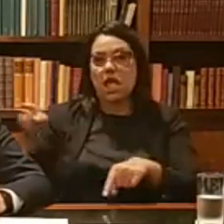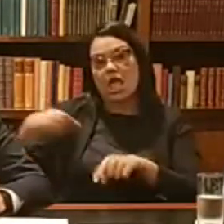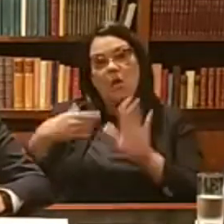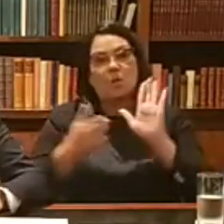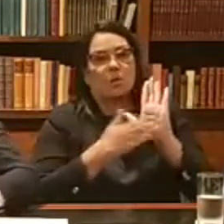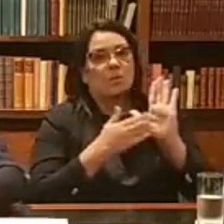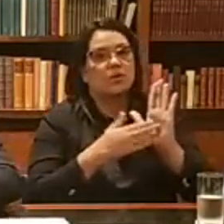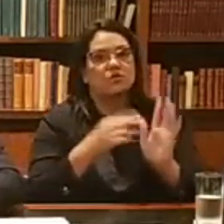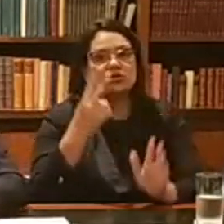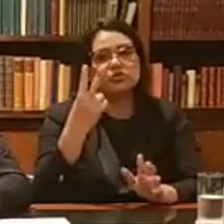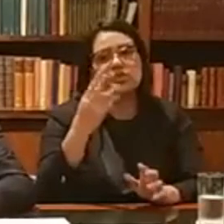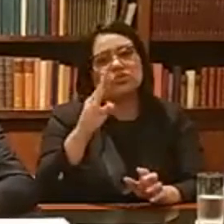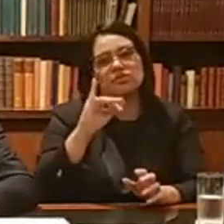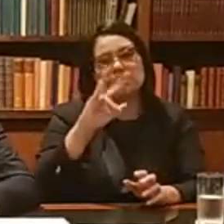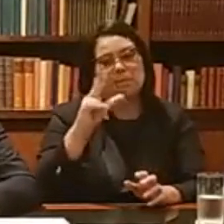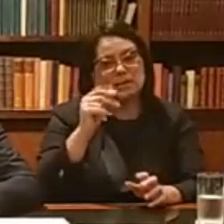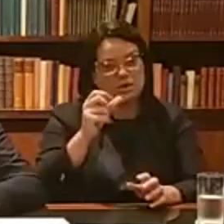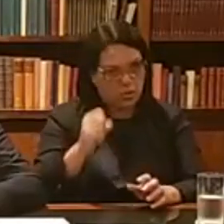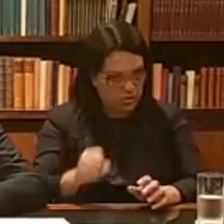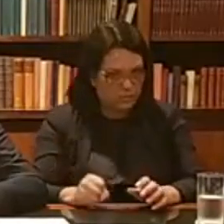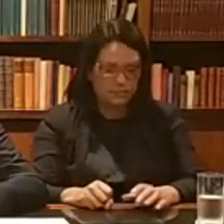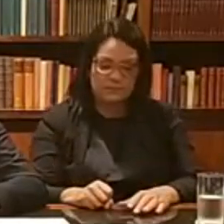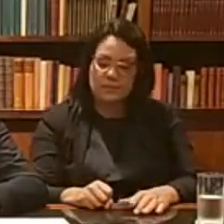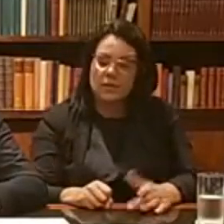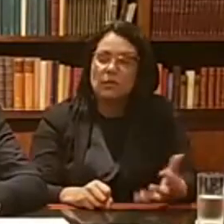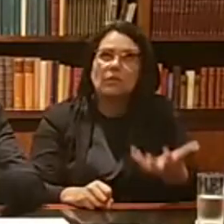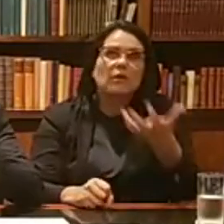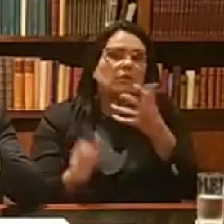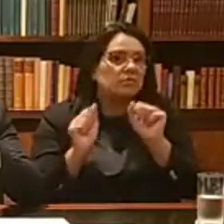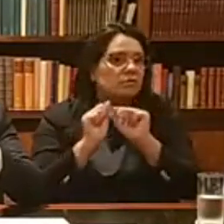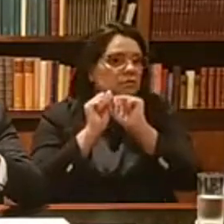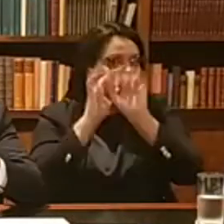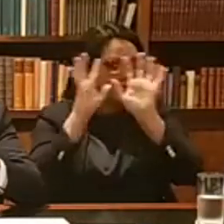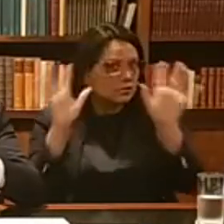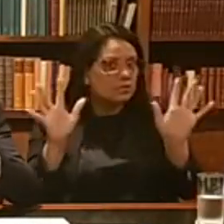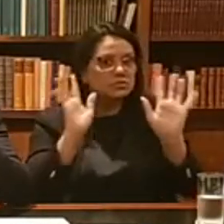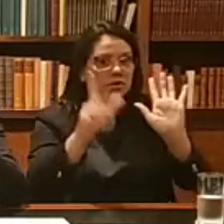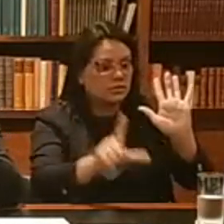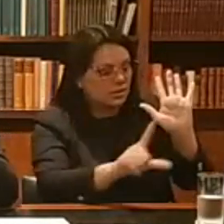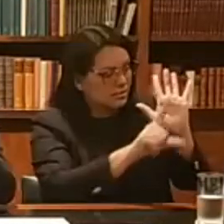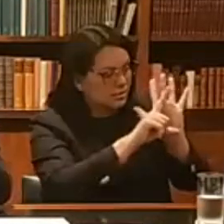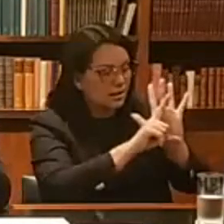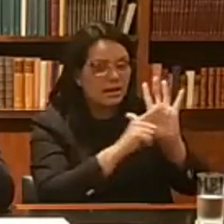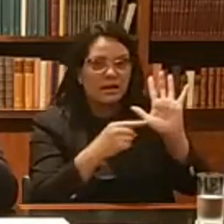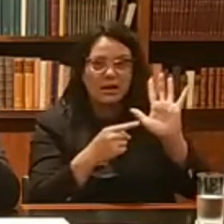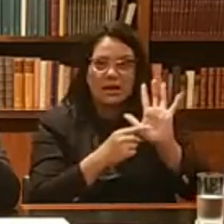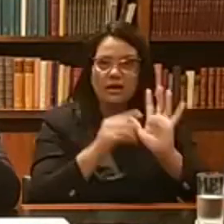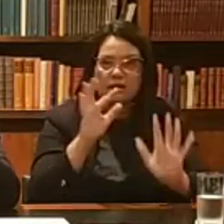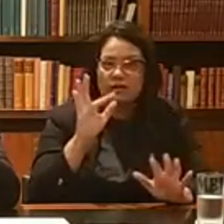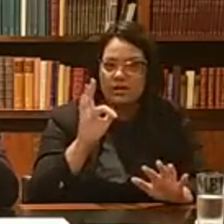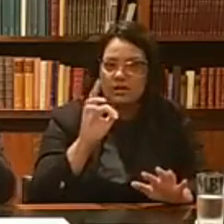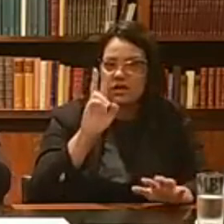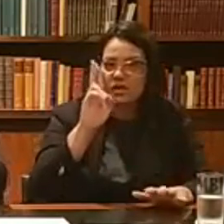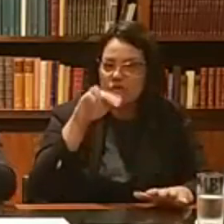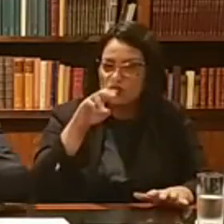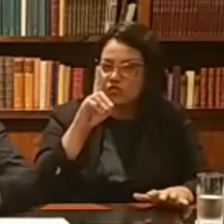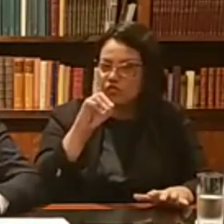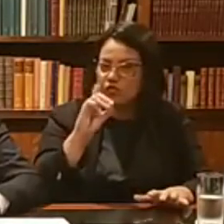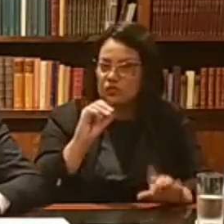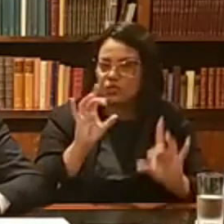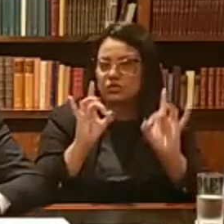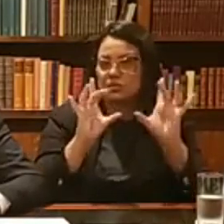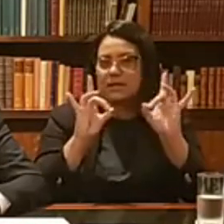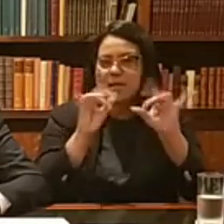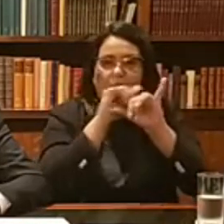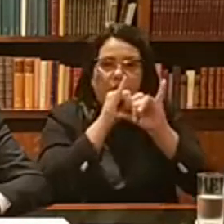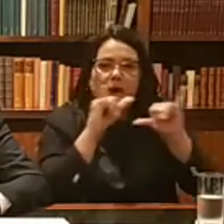bilhões. Deixo bem claro a vocês. Está na lei essa questão do fundo especial de campanha.